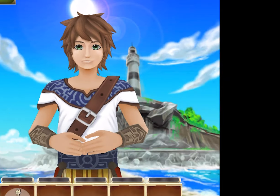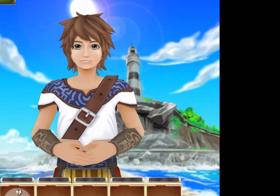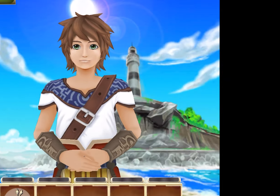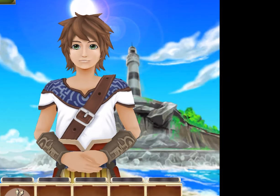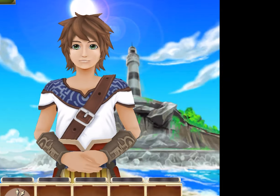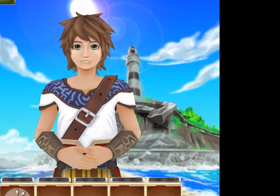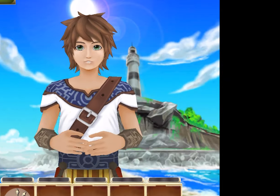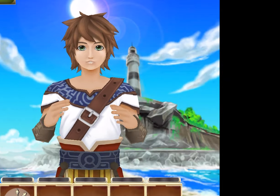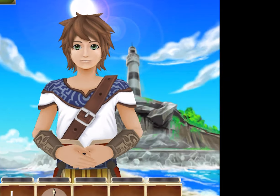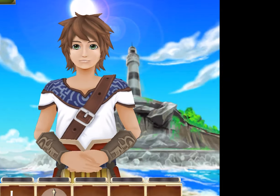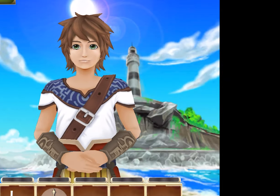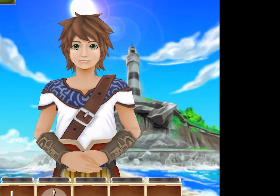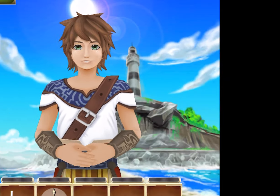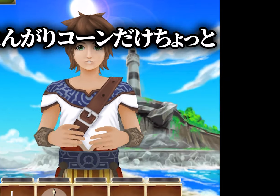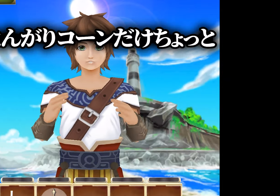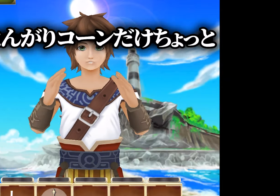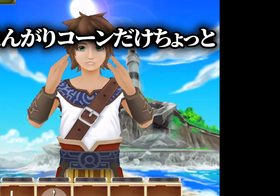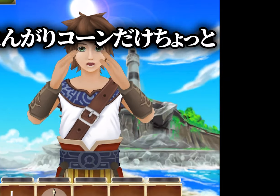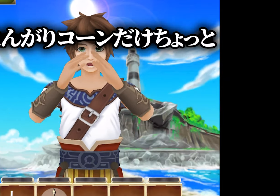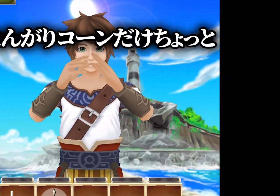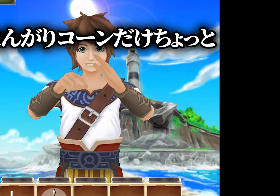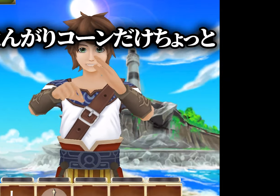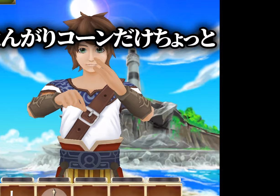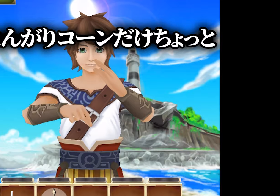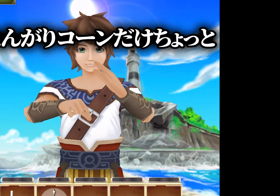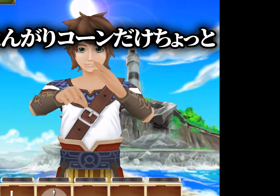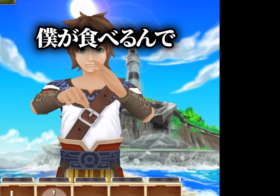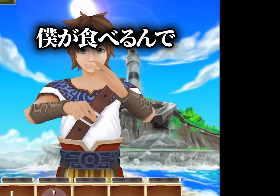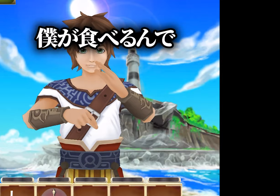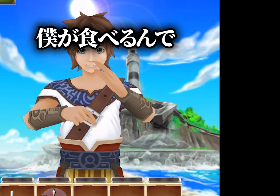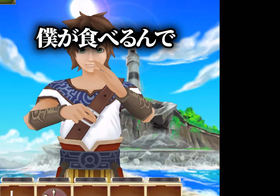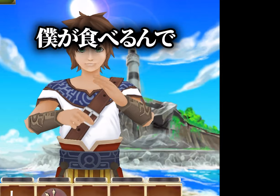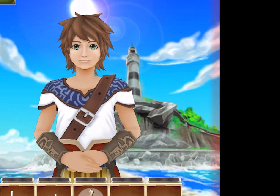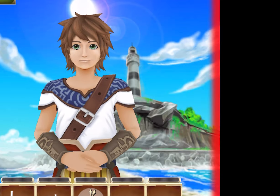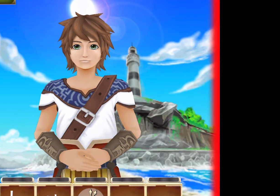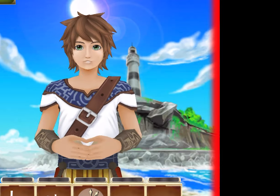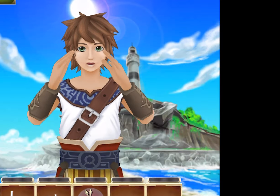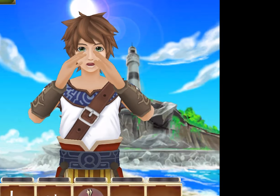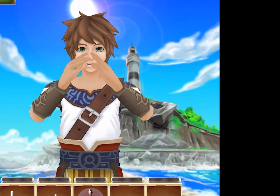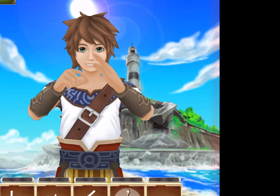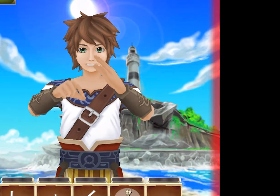うーんとんがりこうだけちょっと僕から食べるんで宿題